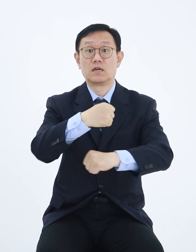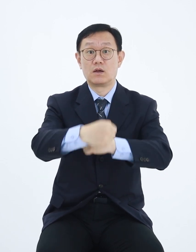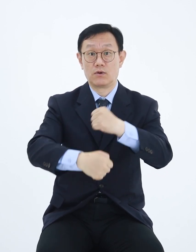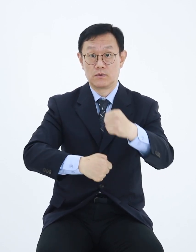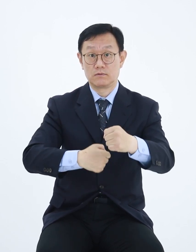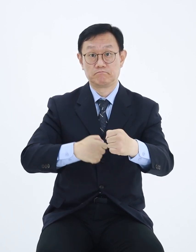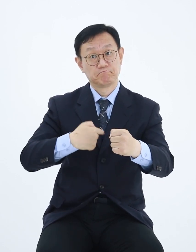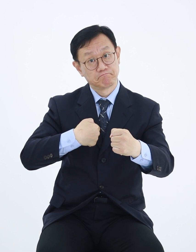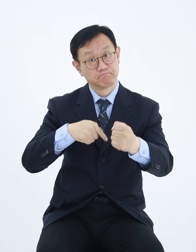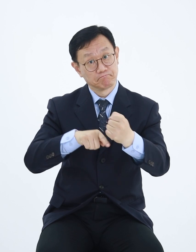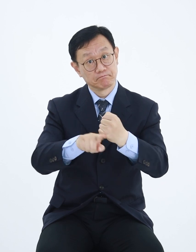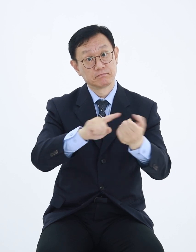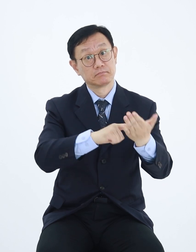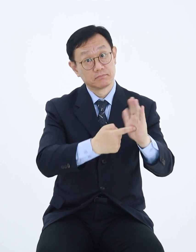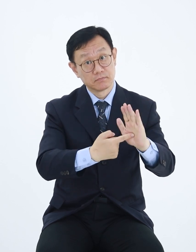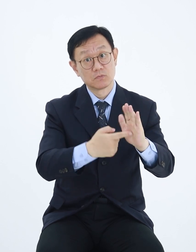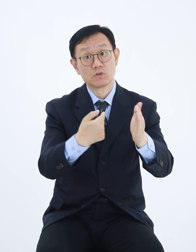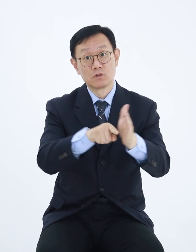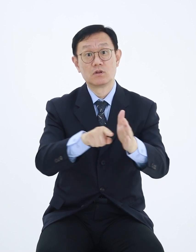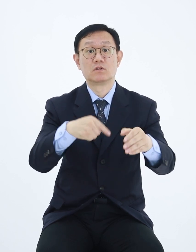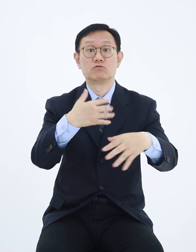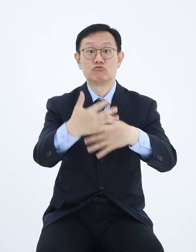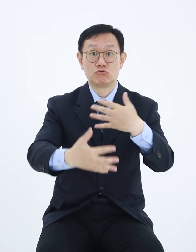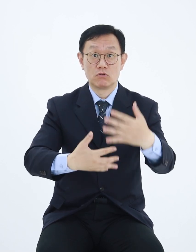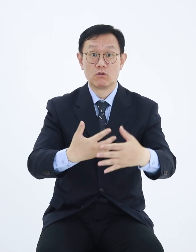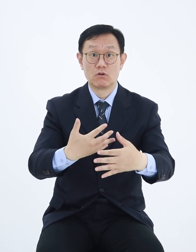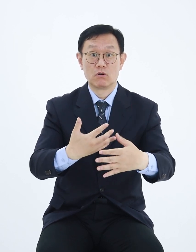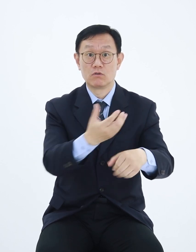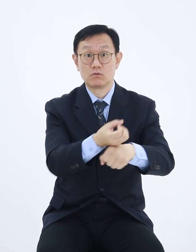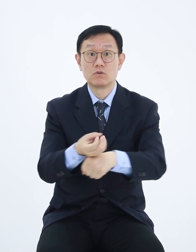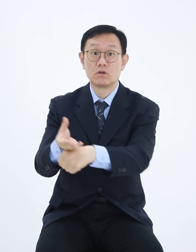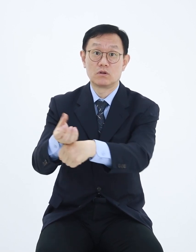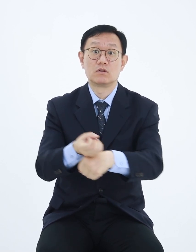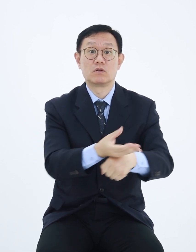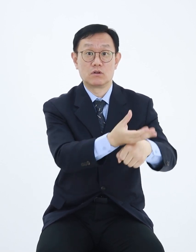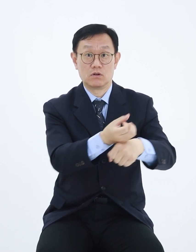의사소통할 수 있도록 수어 통역을 지원하는 실시간 통신중개 서비스이다.